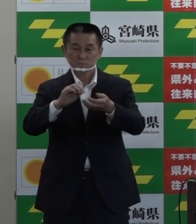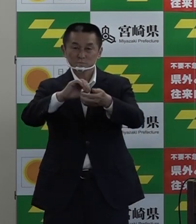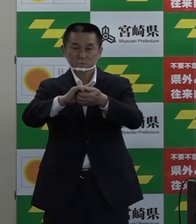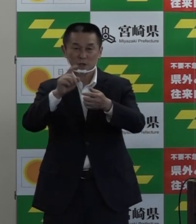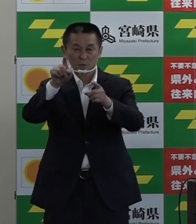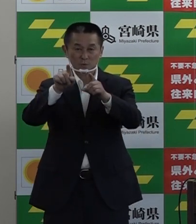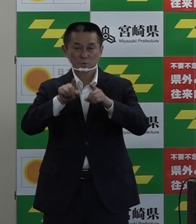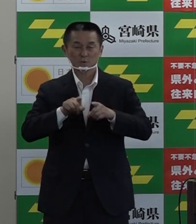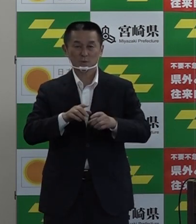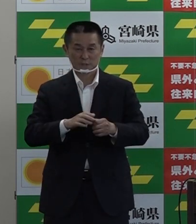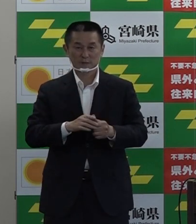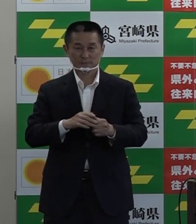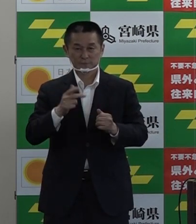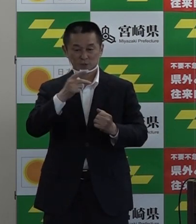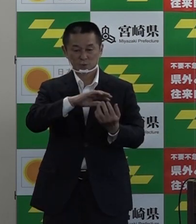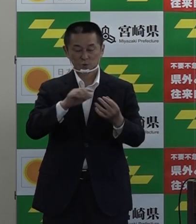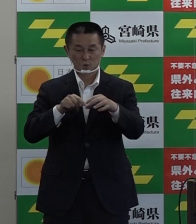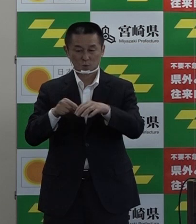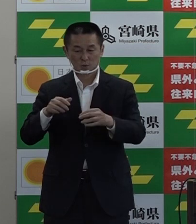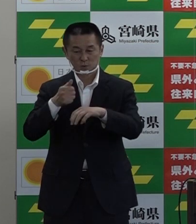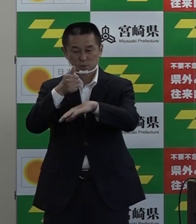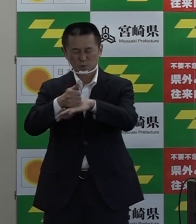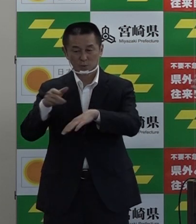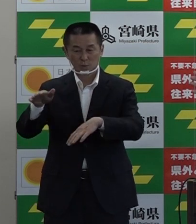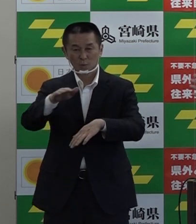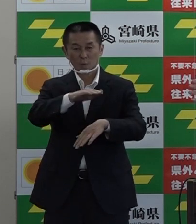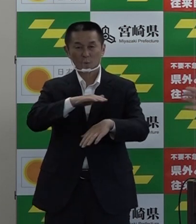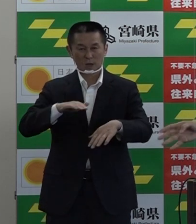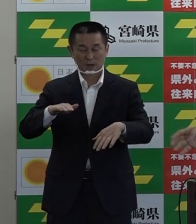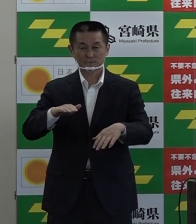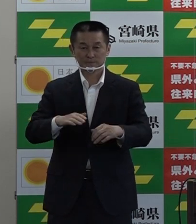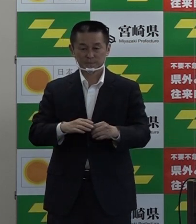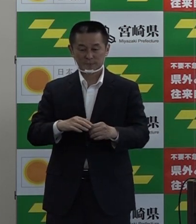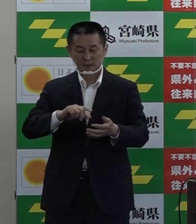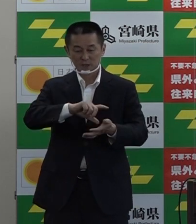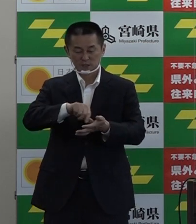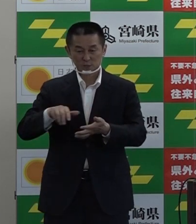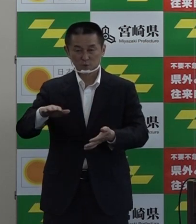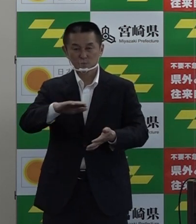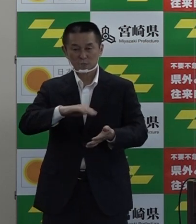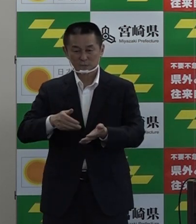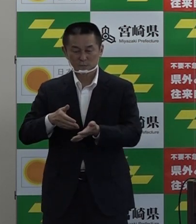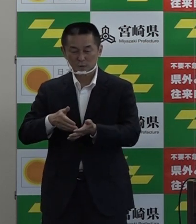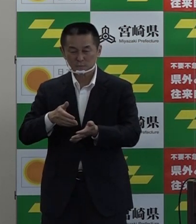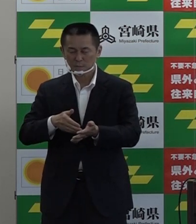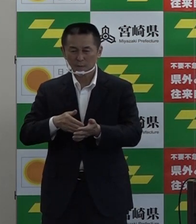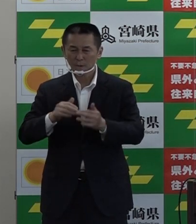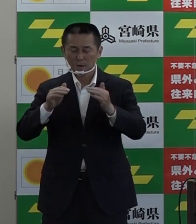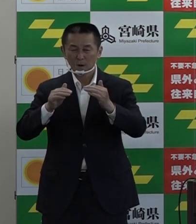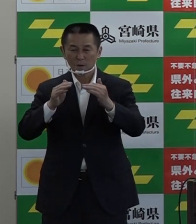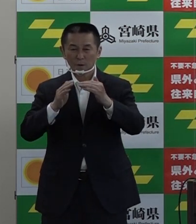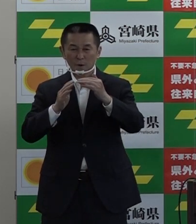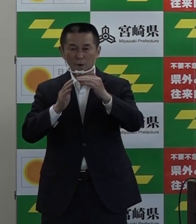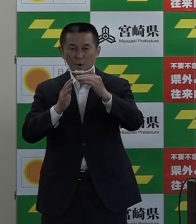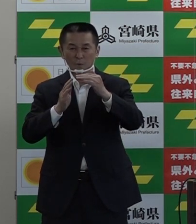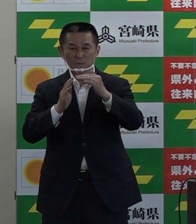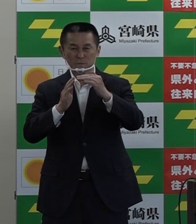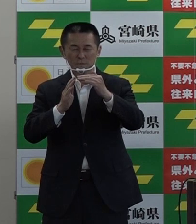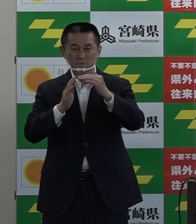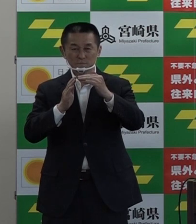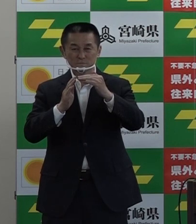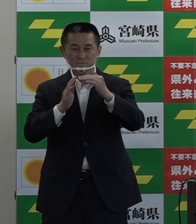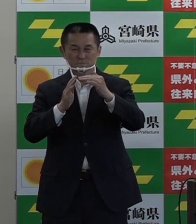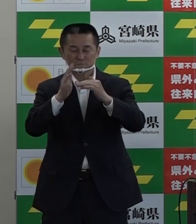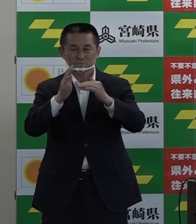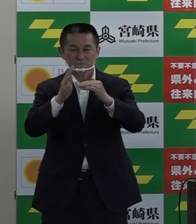によって、市町村長がですね、やはり地域の皆さんに説明がつかない、その数字を超えなければなかなかそのブレーキ